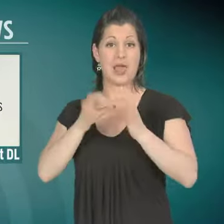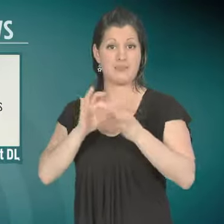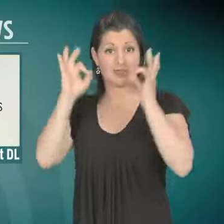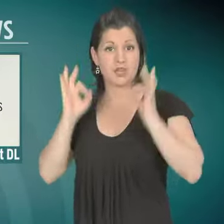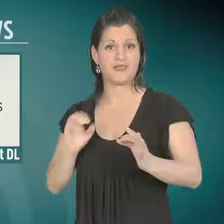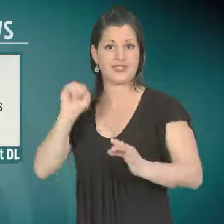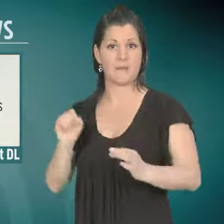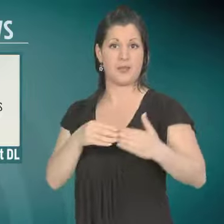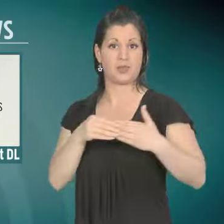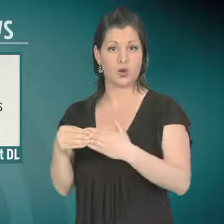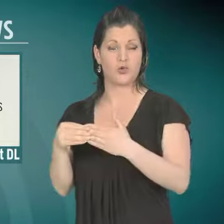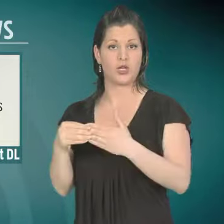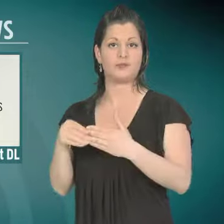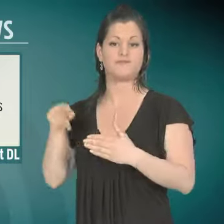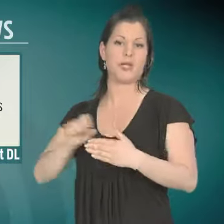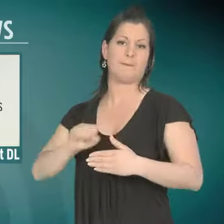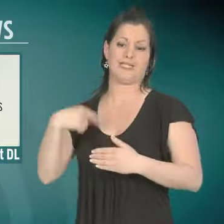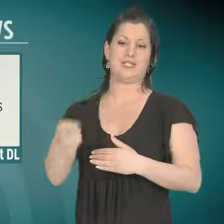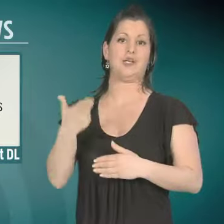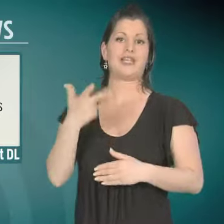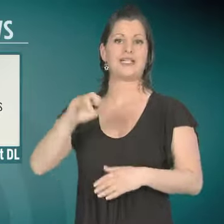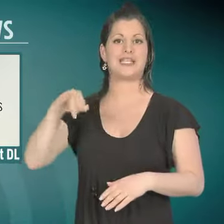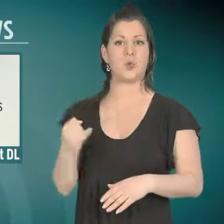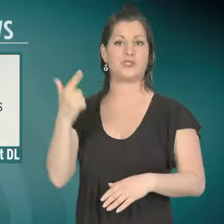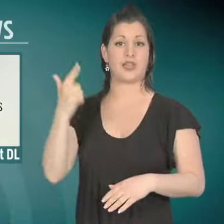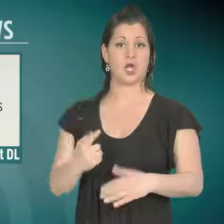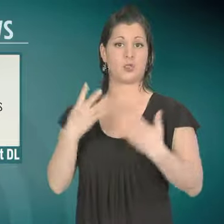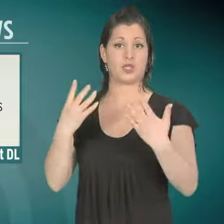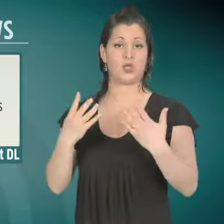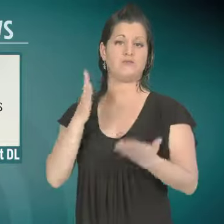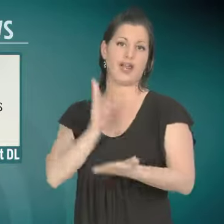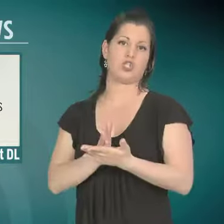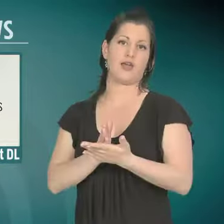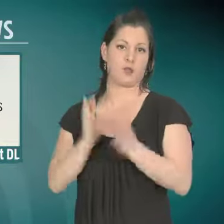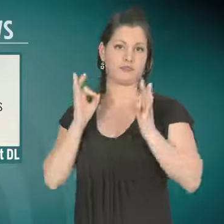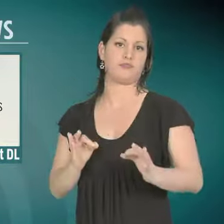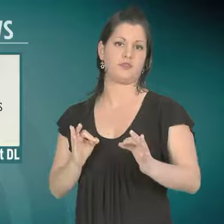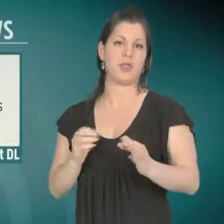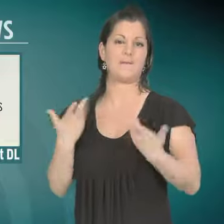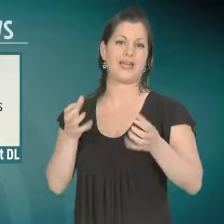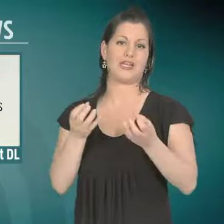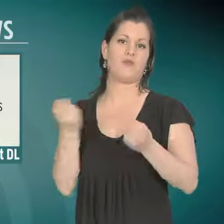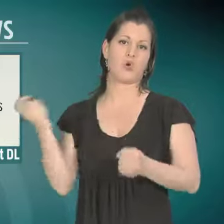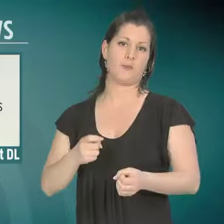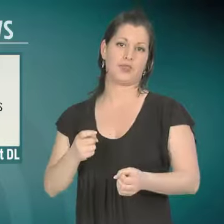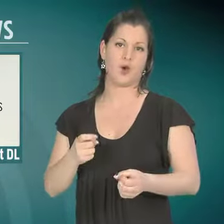sind die Behörden besorgt, ob die Deaflympics im September durchgeführt werden können und entscheiden dies definitiv am 30.